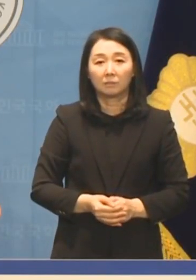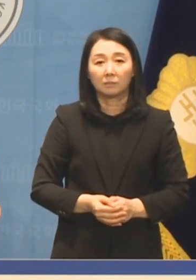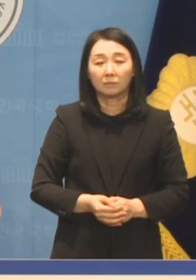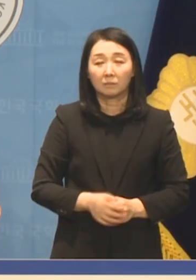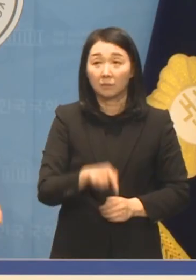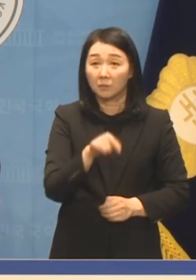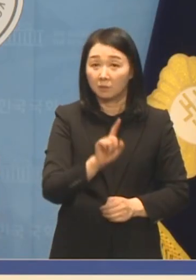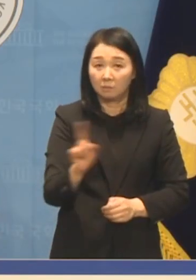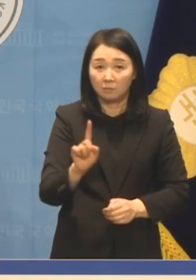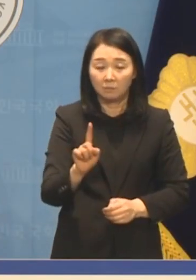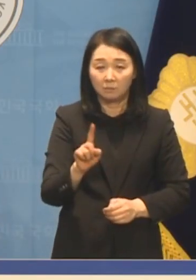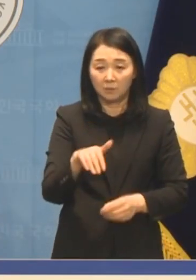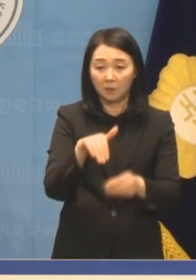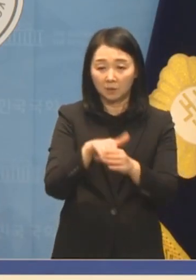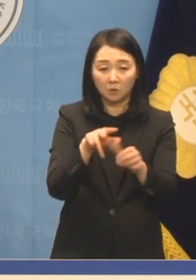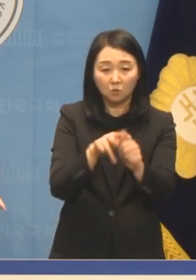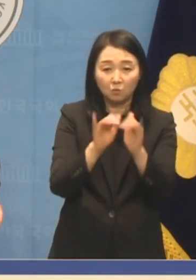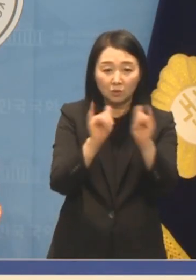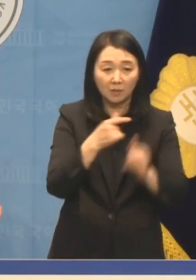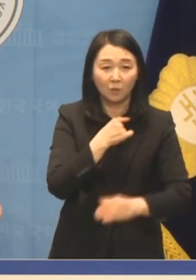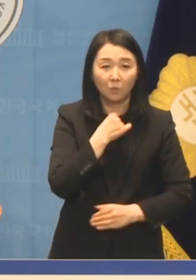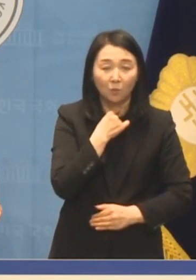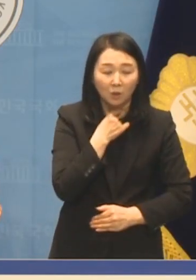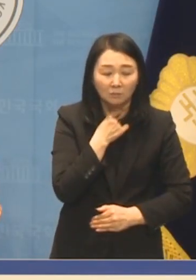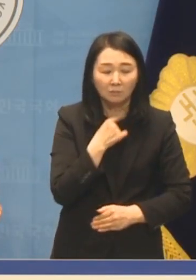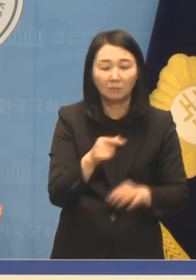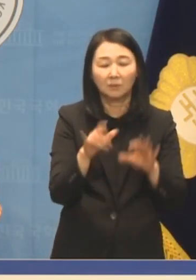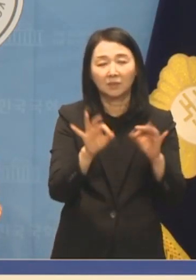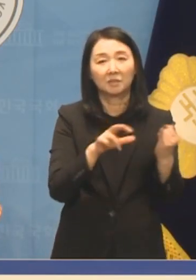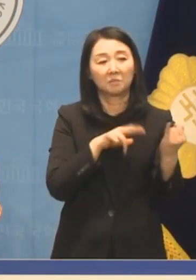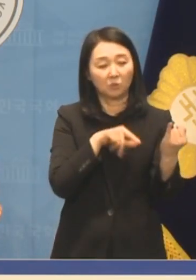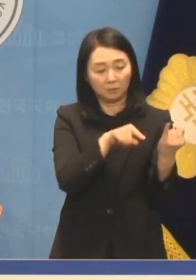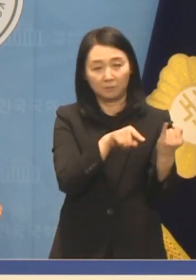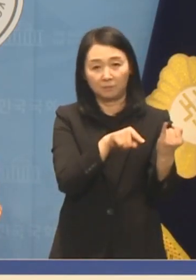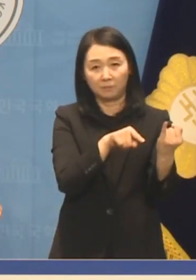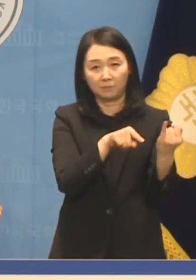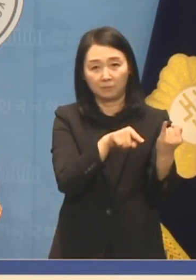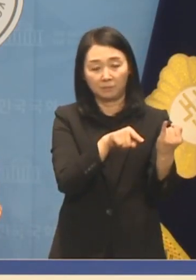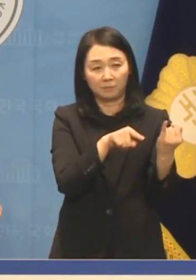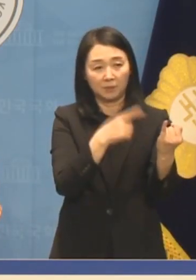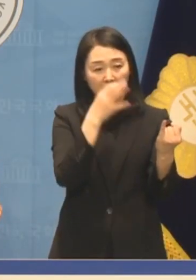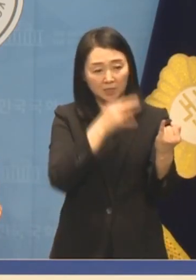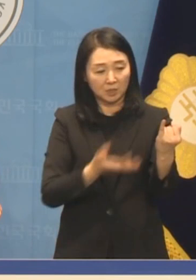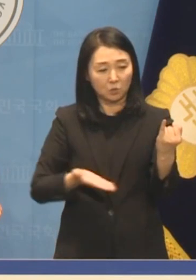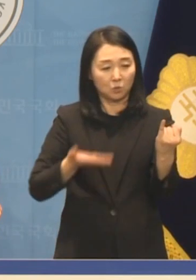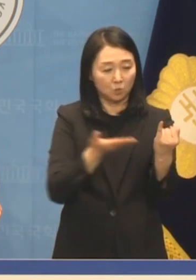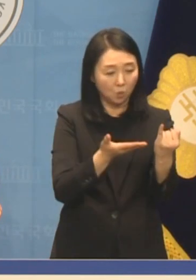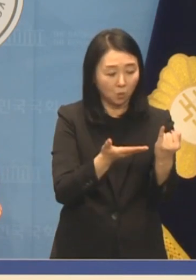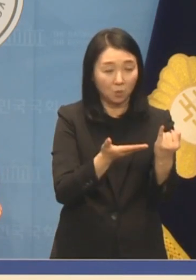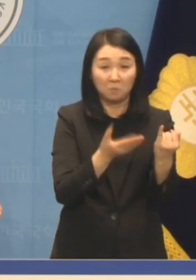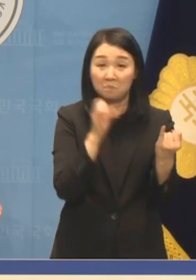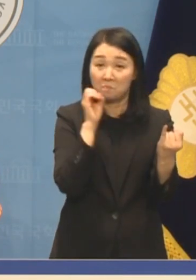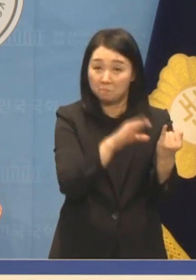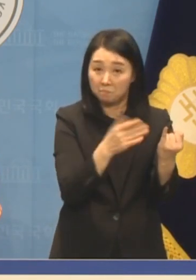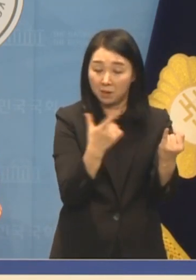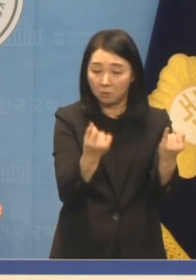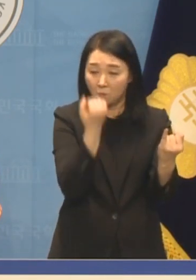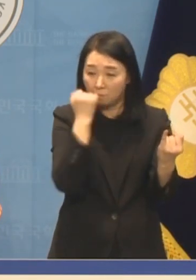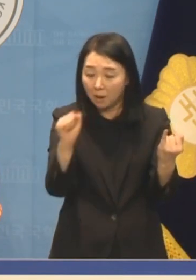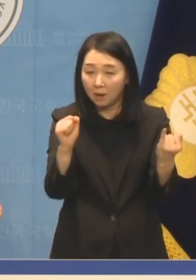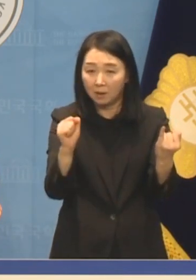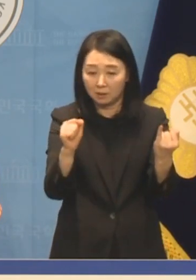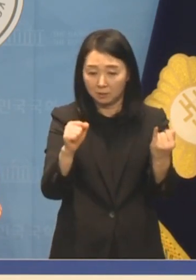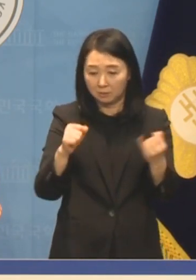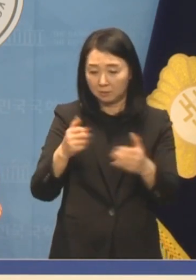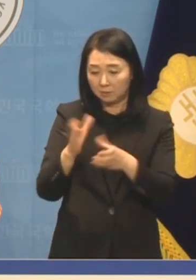이는 선거 후보자가 되고자 하는 김영선 전 의원에게 이익 제공의 의사표시를 하였을 뿐 아니라 당내